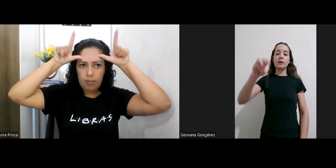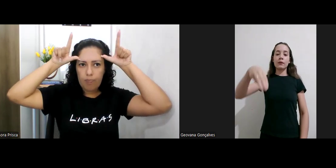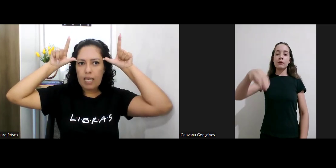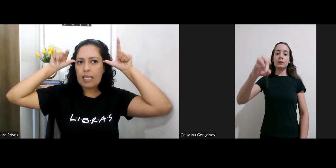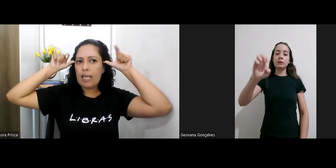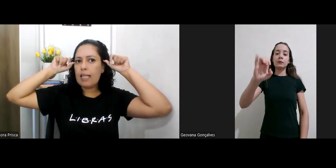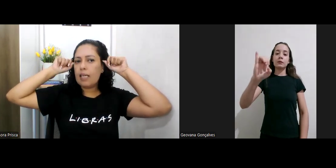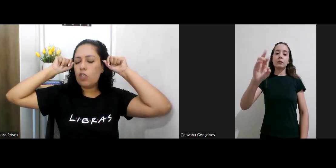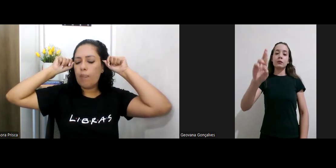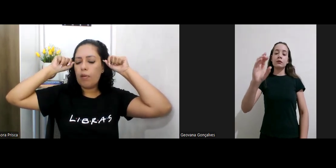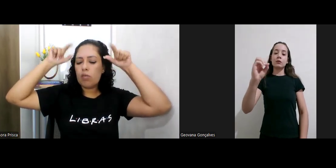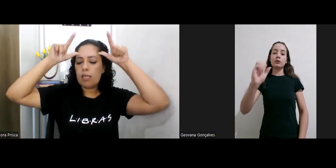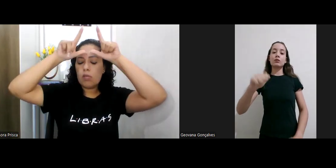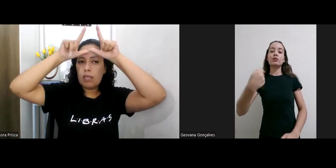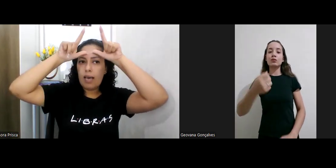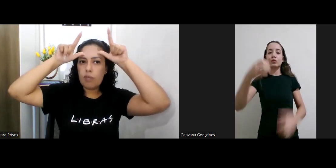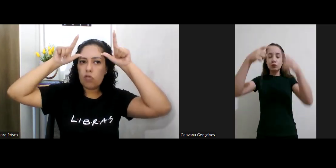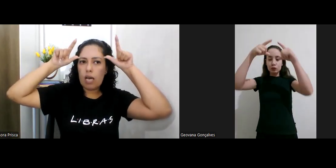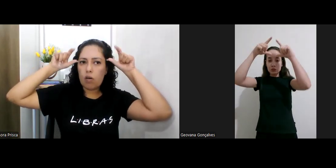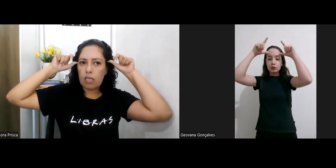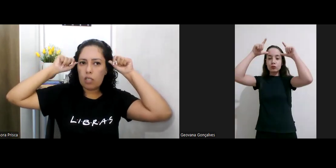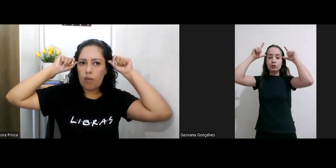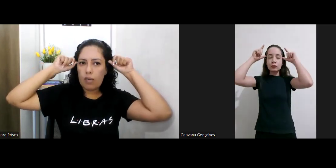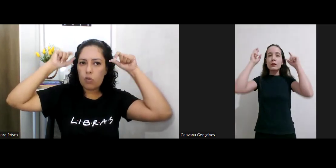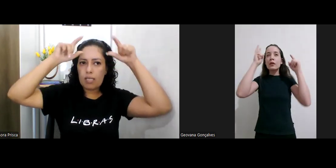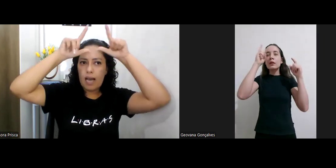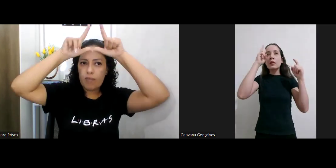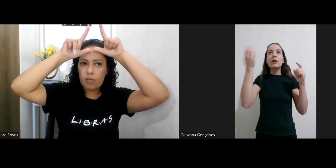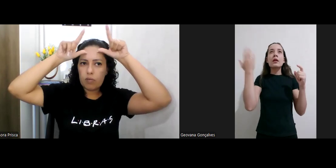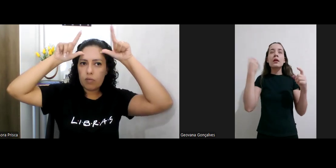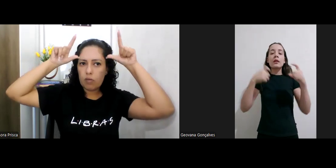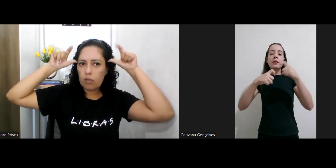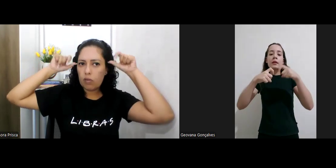Ó, pensa lá naquele chapeuzinho da Segunda Guerra Mundial que as enfermeiras usavam.